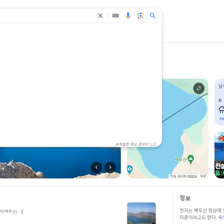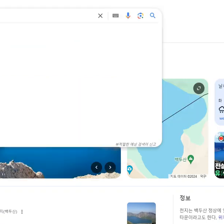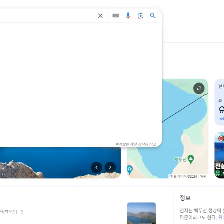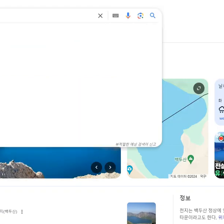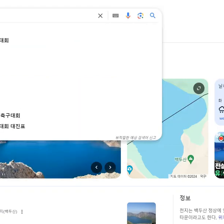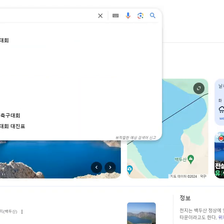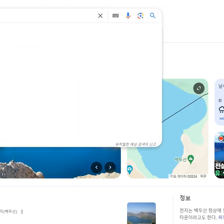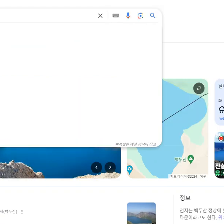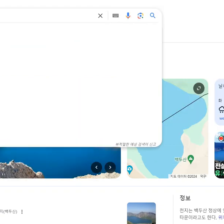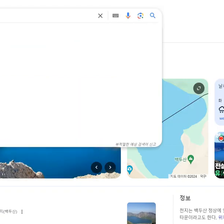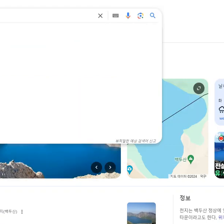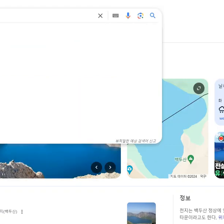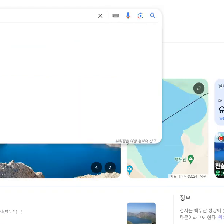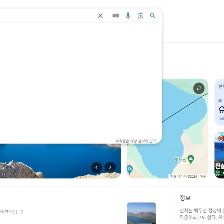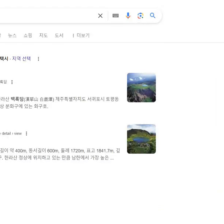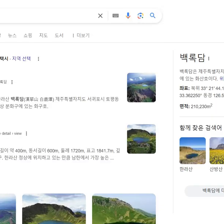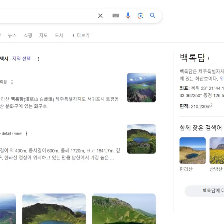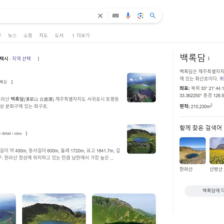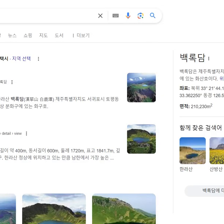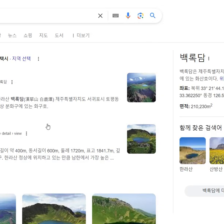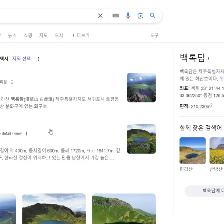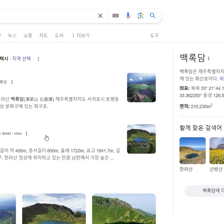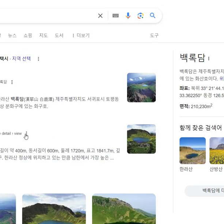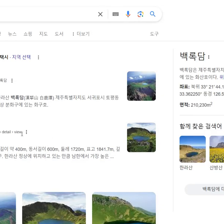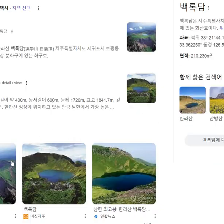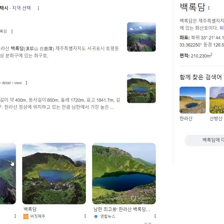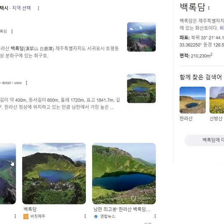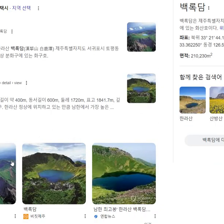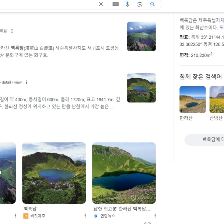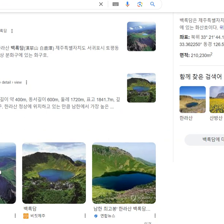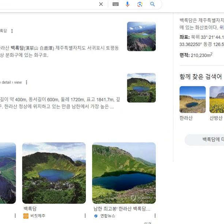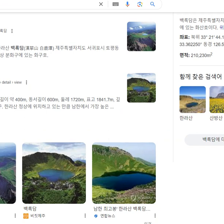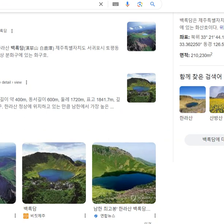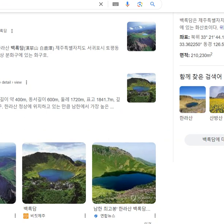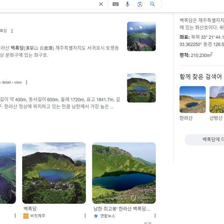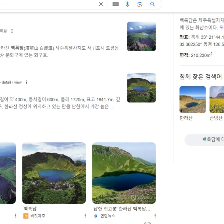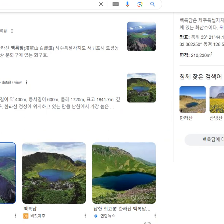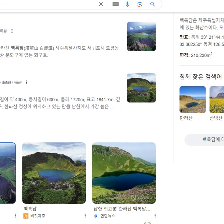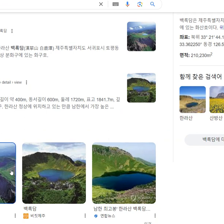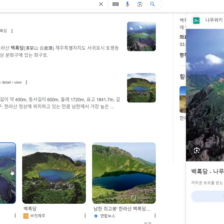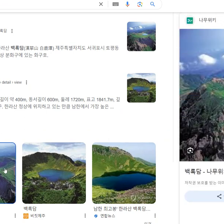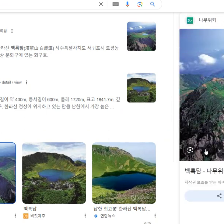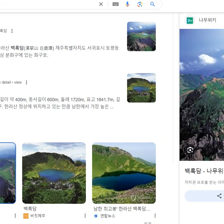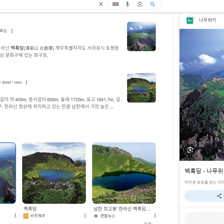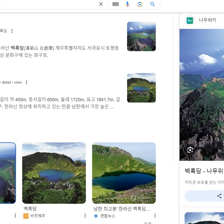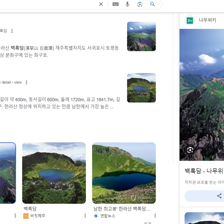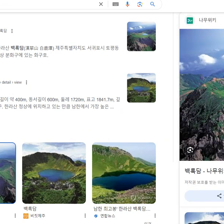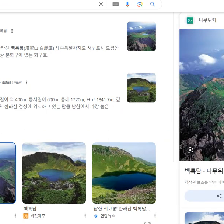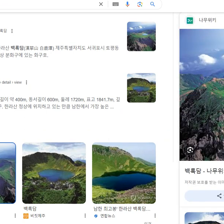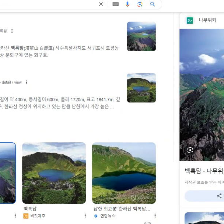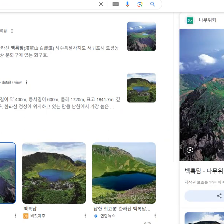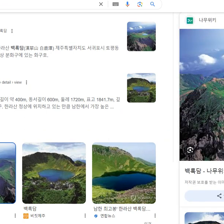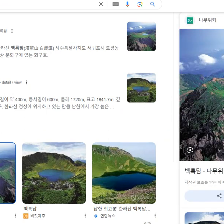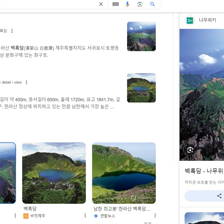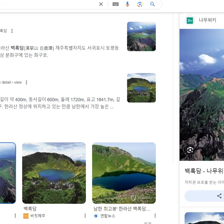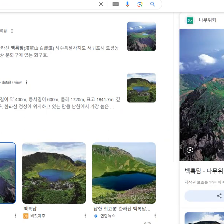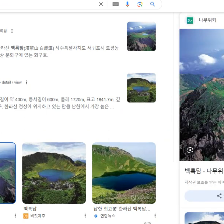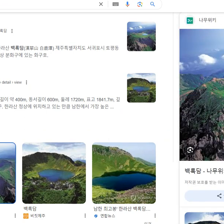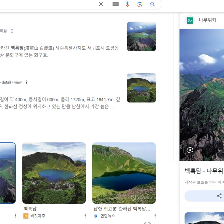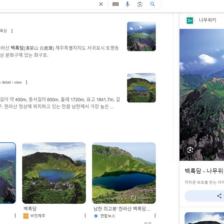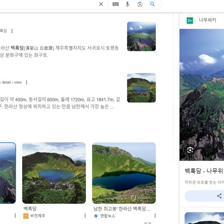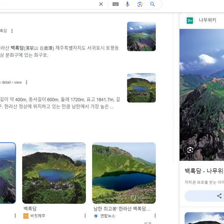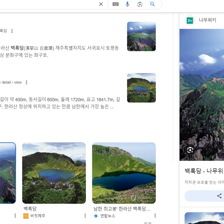백록담학은 그 물이 담겨 있는 양하고 너무 차이 나죠. 이거는 지금 예, 이거보다